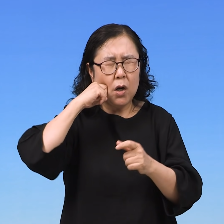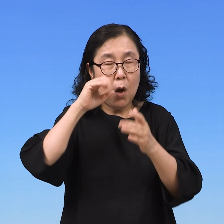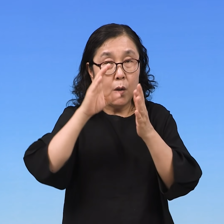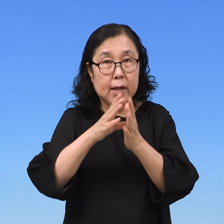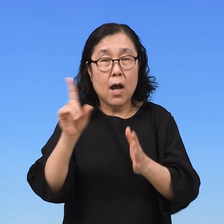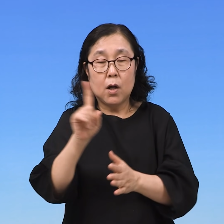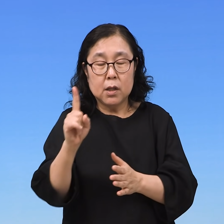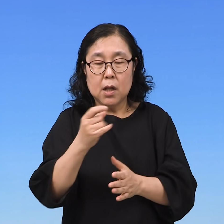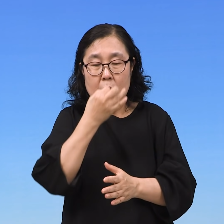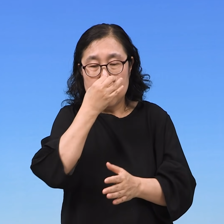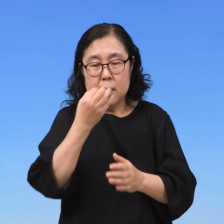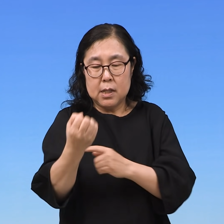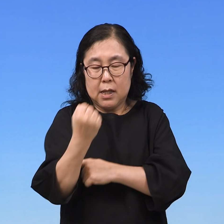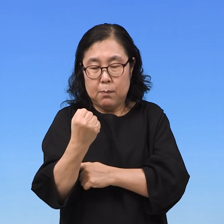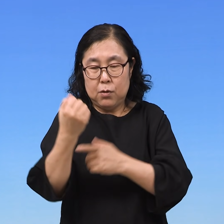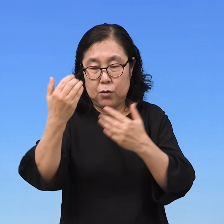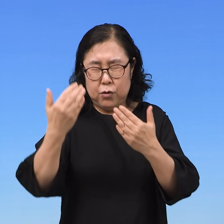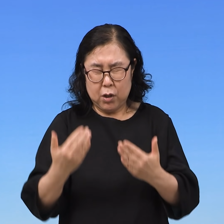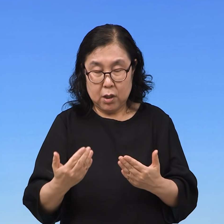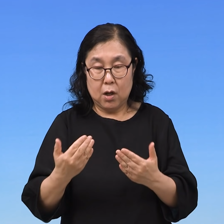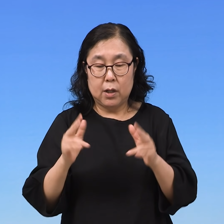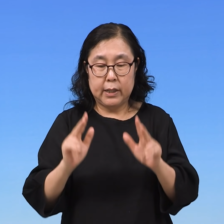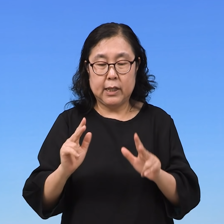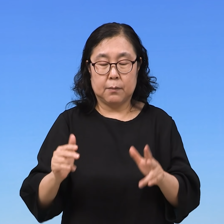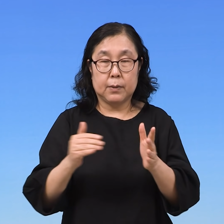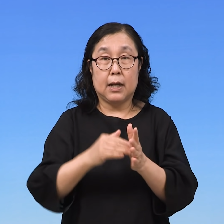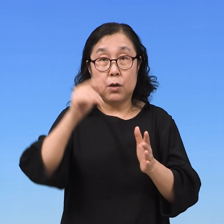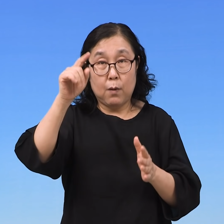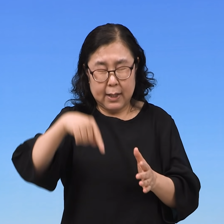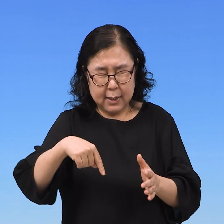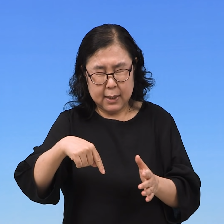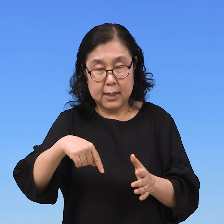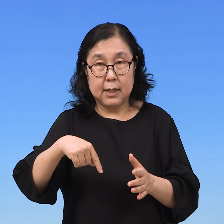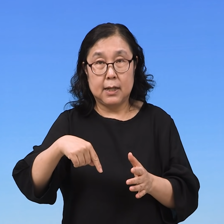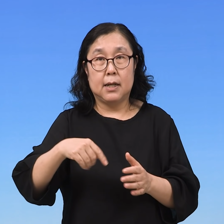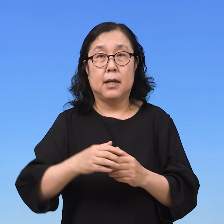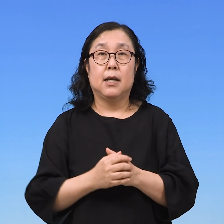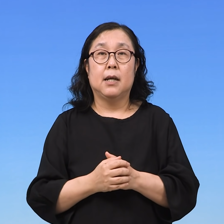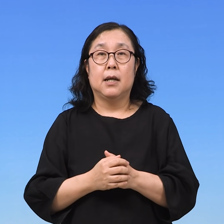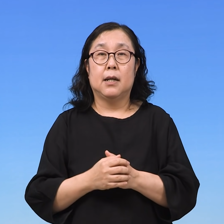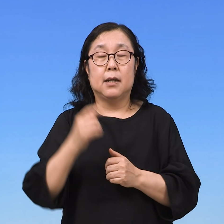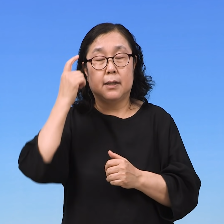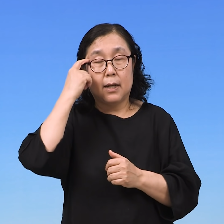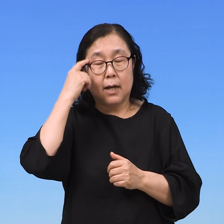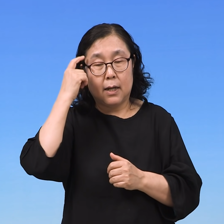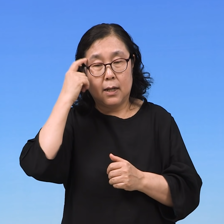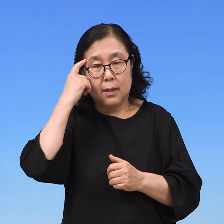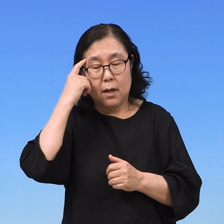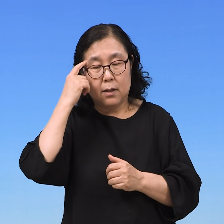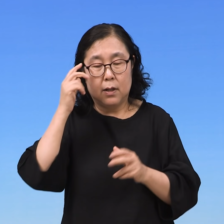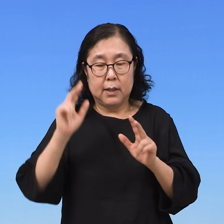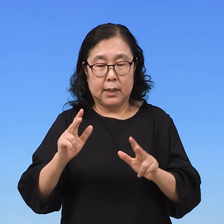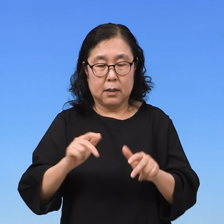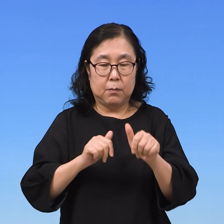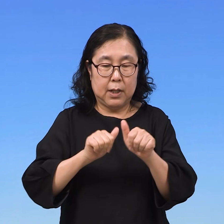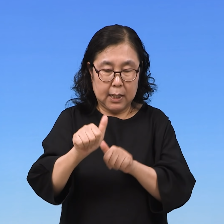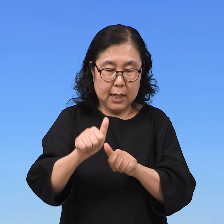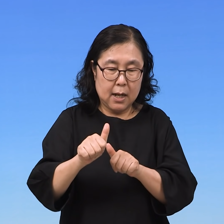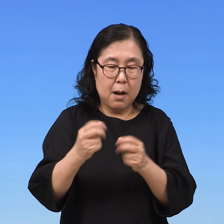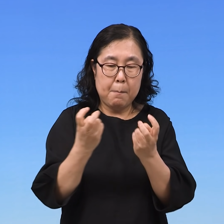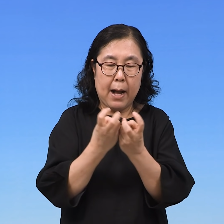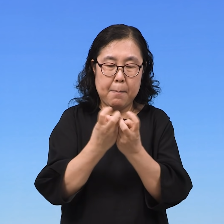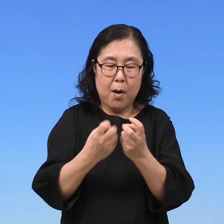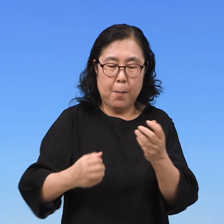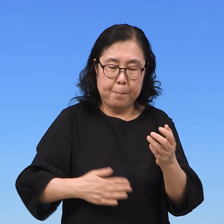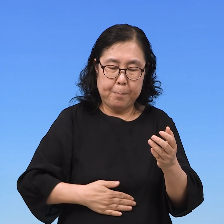힘을 주셔가지고 이거 여기까지 오게 되었는가? 은혜는 우리에게 현실을 뚫어낼 용기를 준다는 사실,